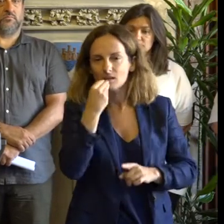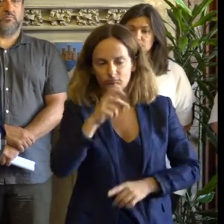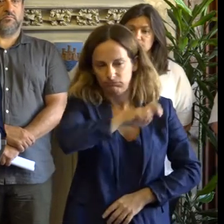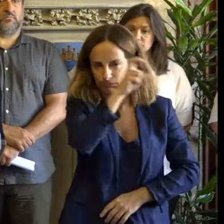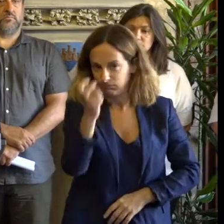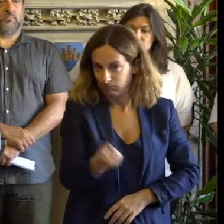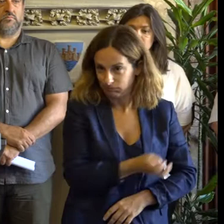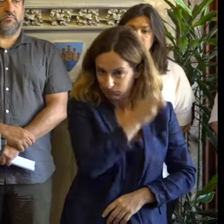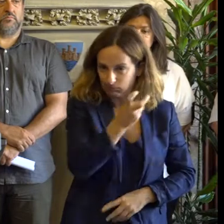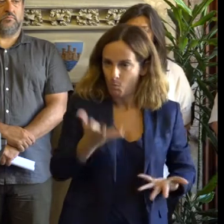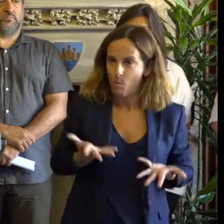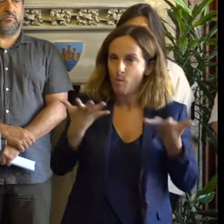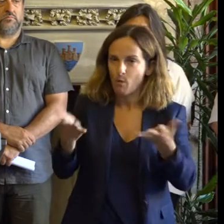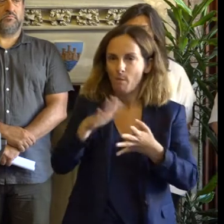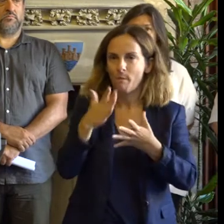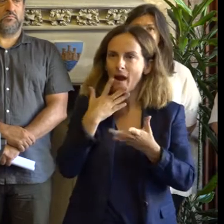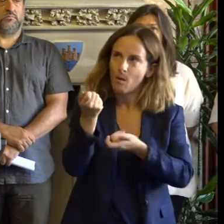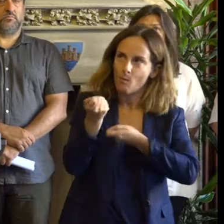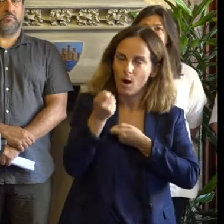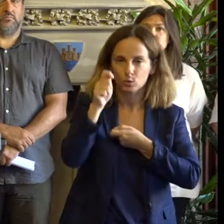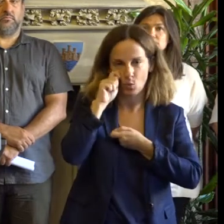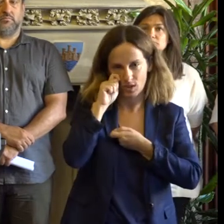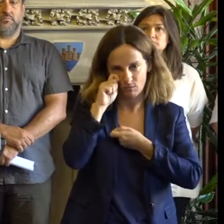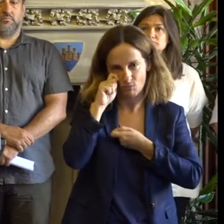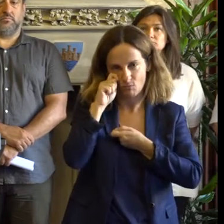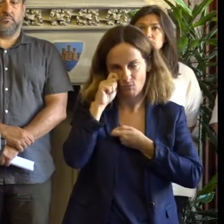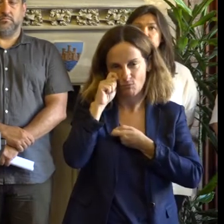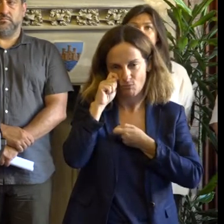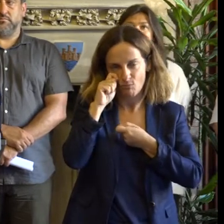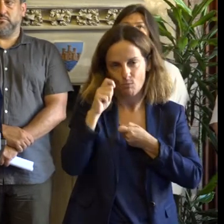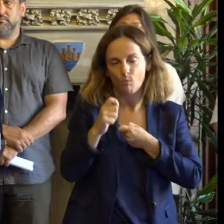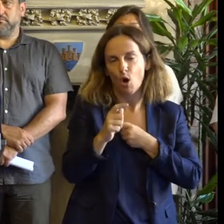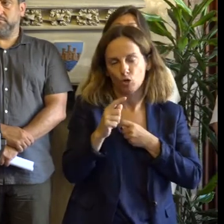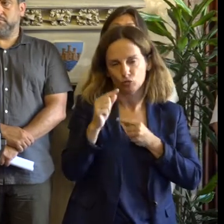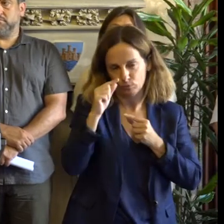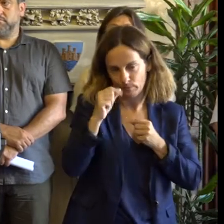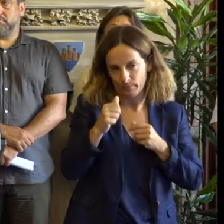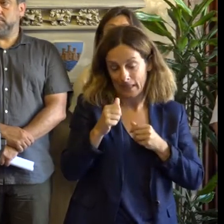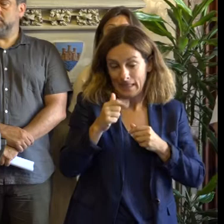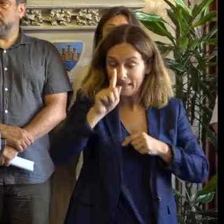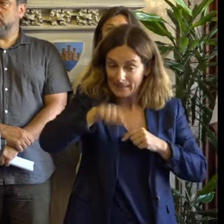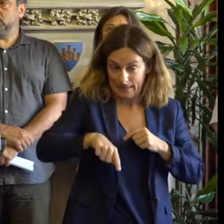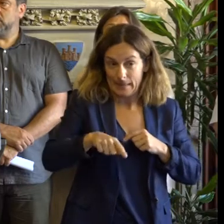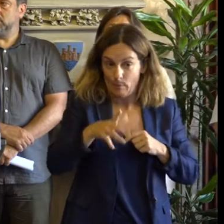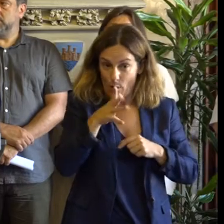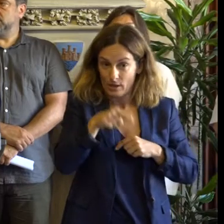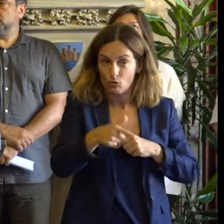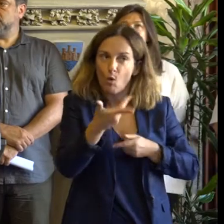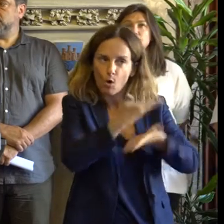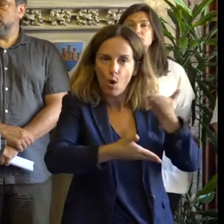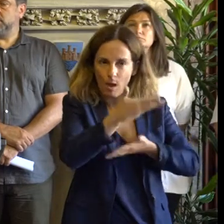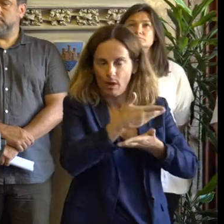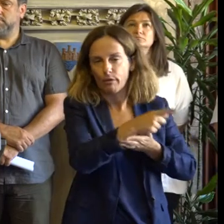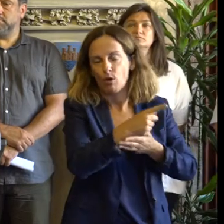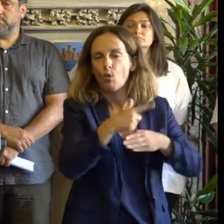etc. En aquest sentit, sí que és important la línia de feina que hi ha en el govern de les Illes Balears, el que és l'elaboració